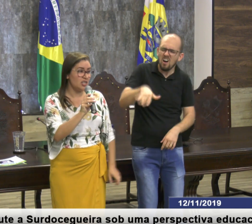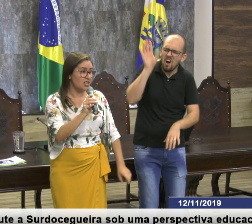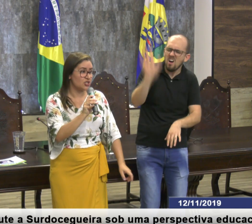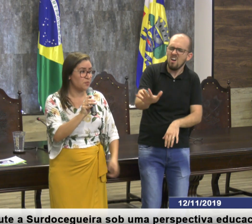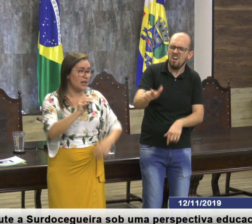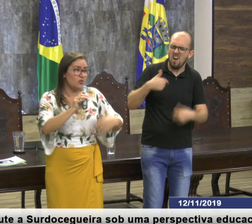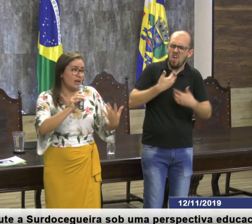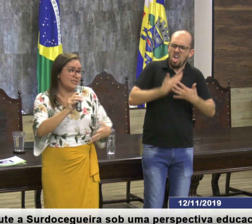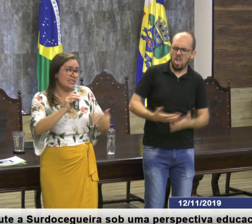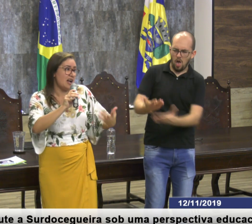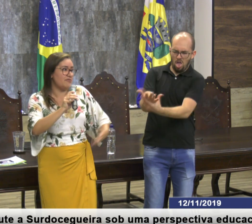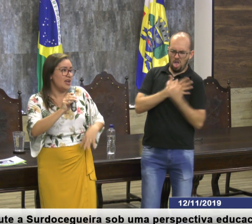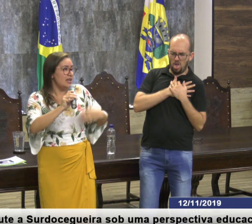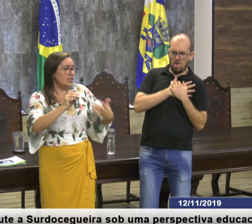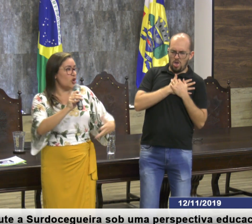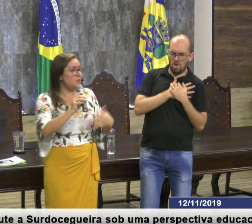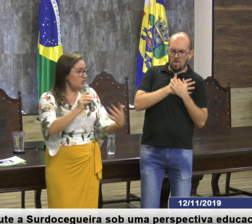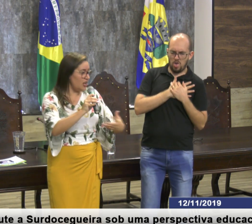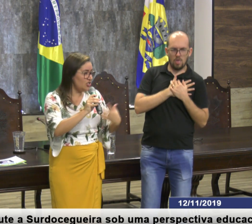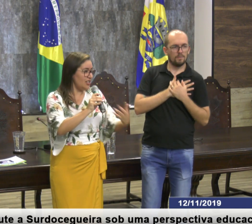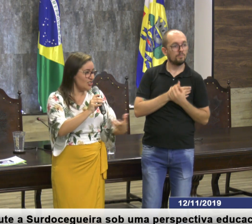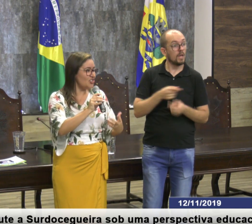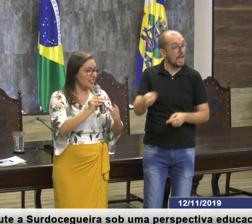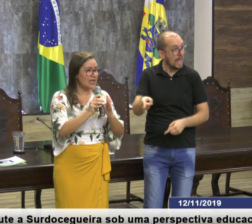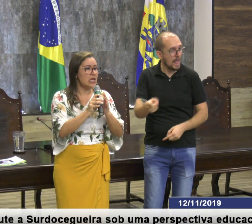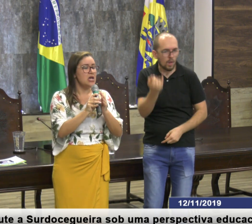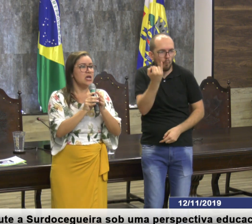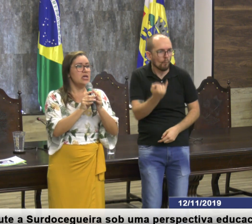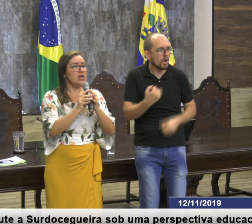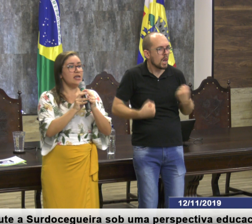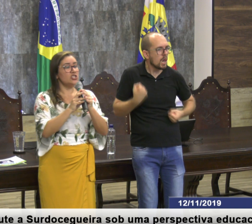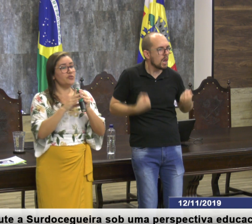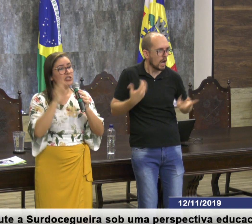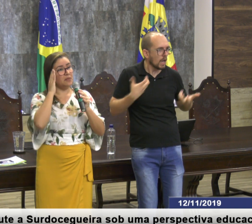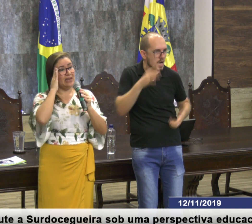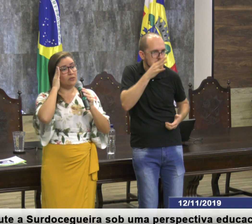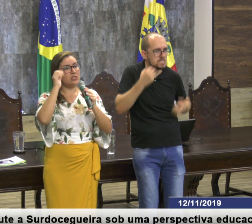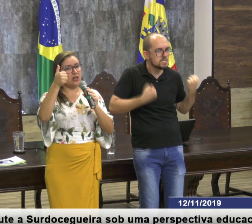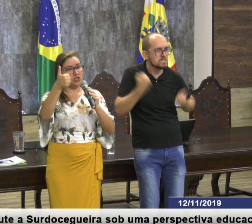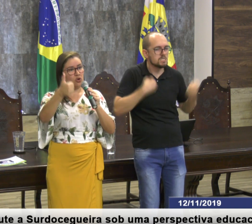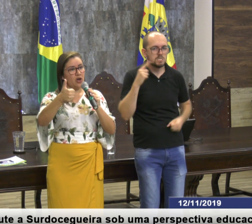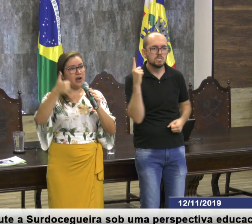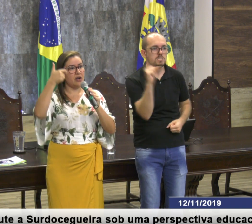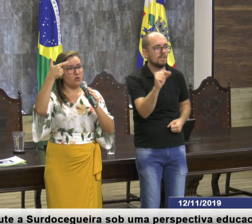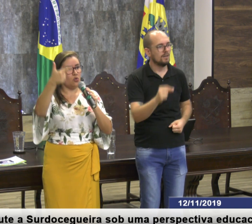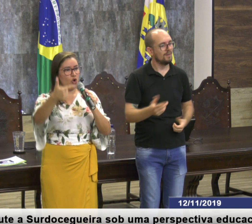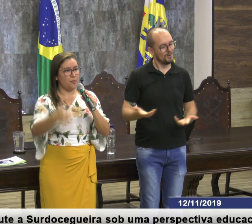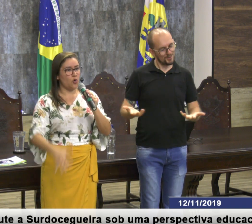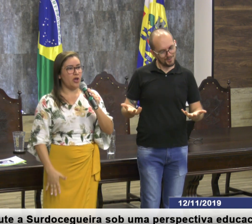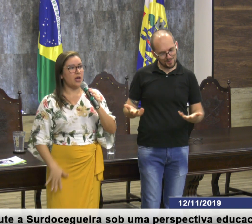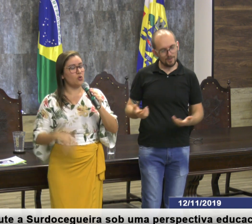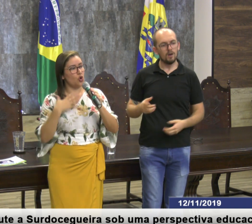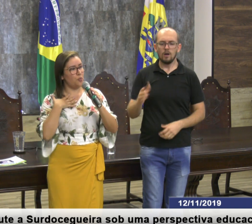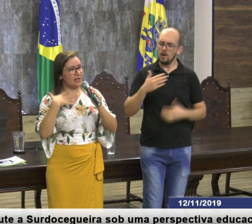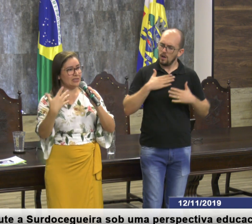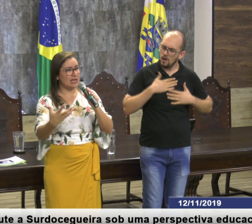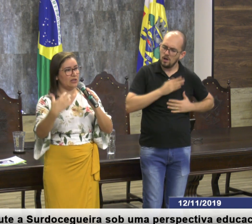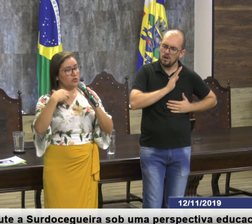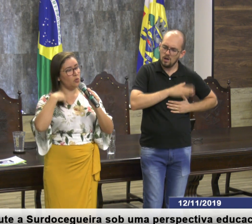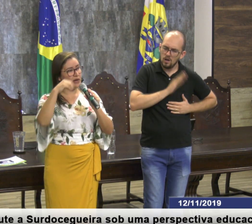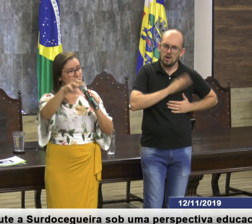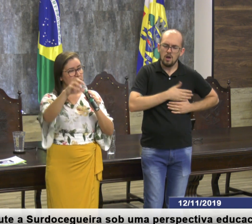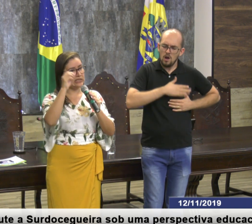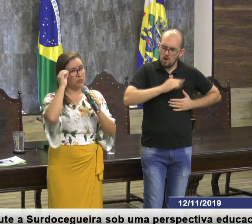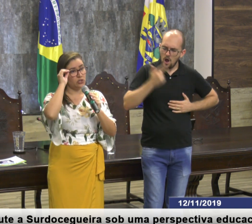puxava a gente, porque ele não cansava. Esse corpinho cheio de energia, né? E aí a gente foi trabalhando o sinal de correr, o corpo